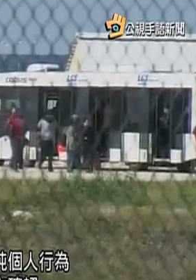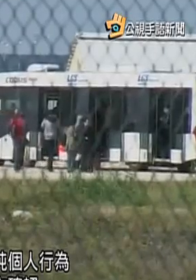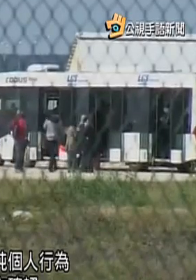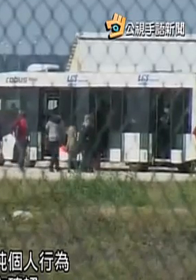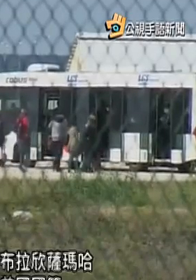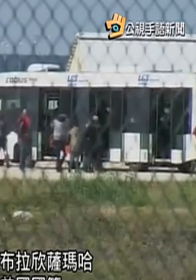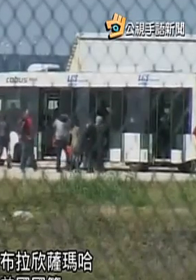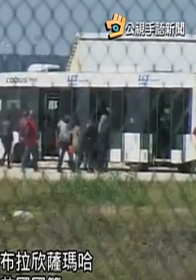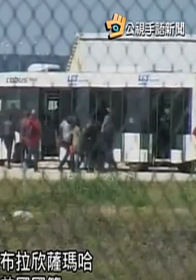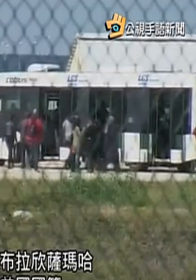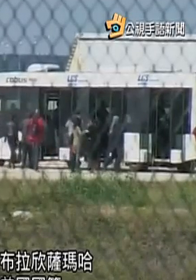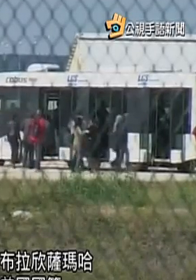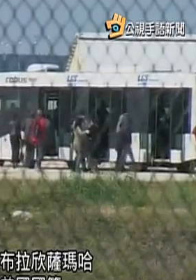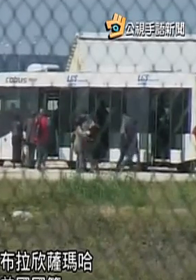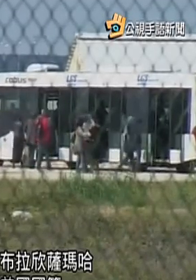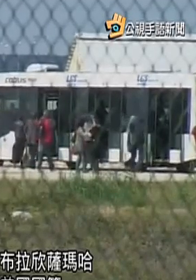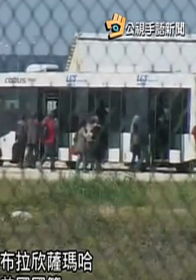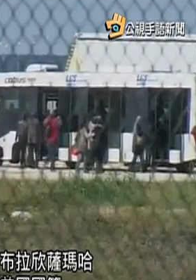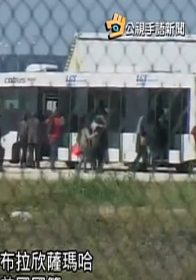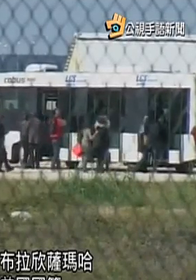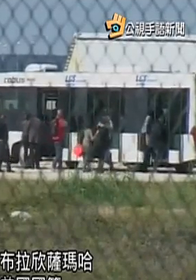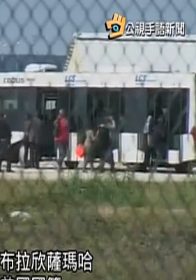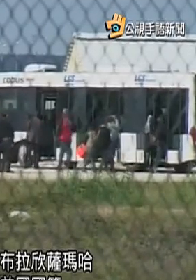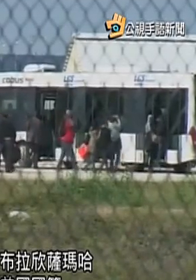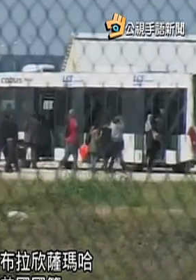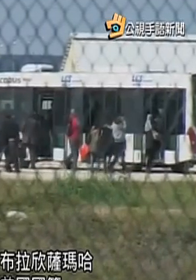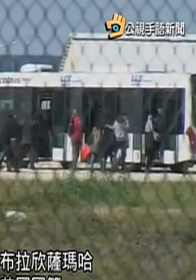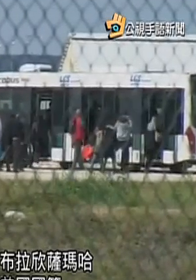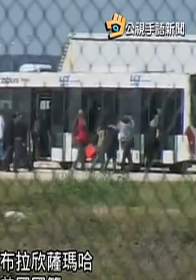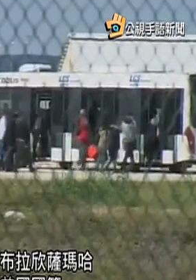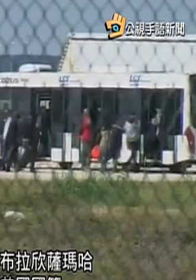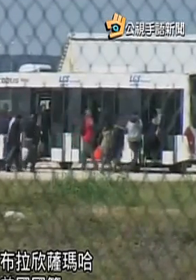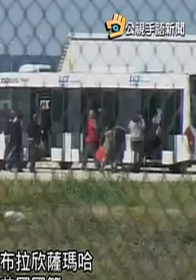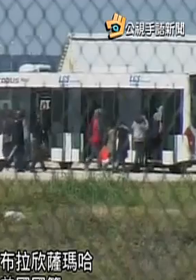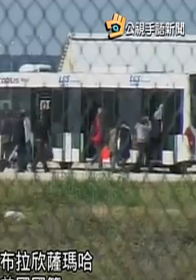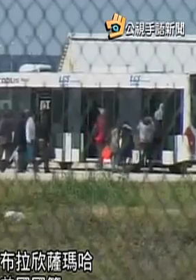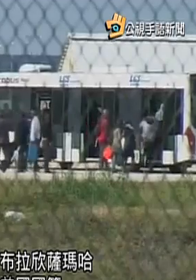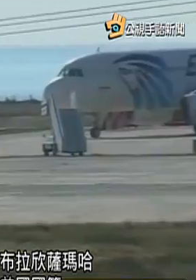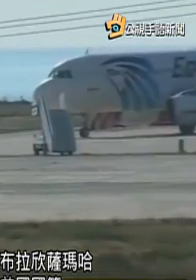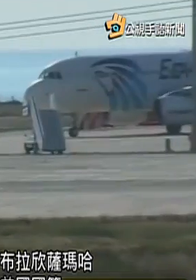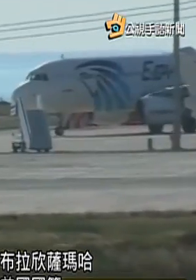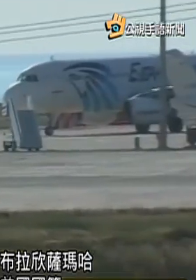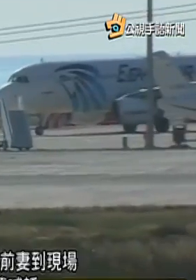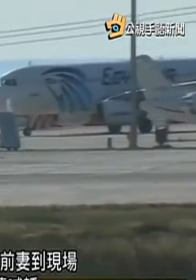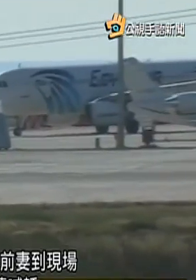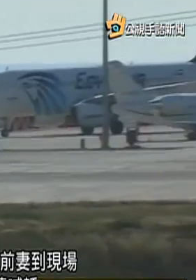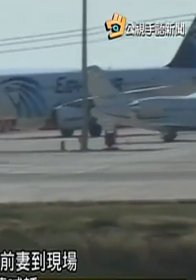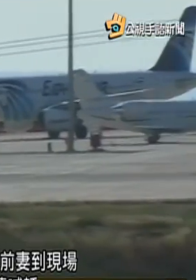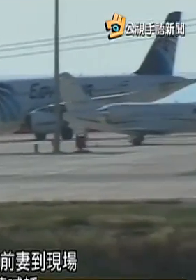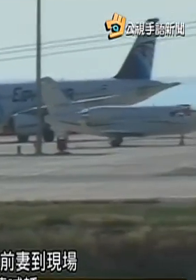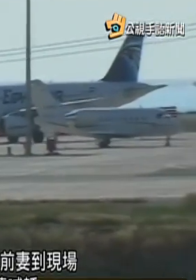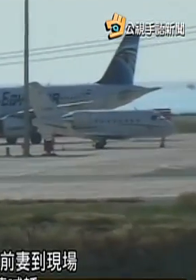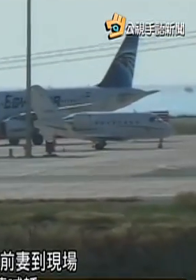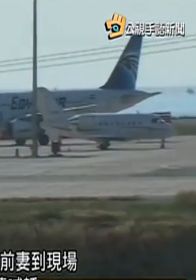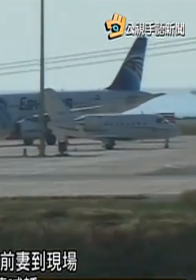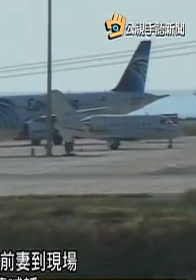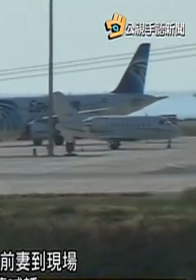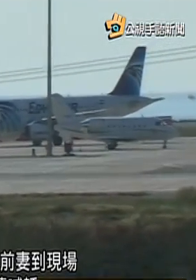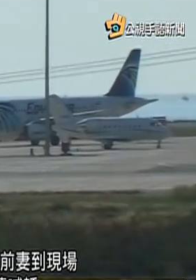认，劫机的男子叫做伊布拉辛·萨马哈，拥有埃及和美国国籍。警方找来他的前妻到现场，对他温